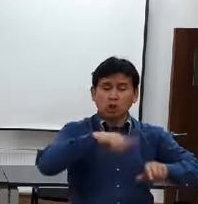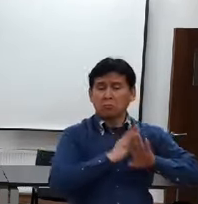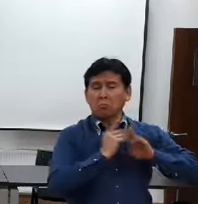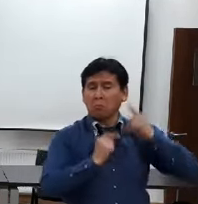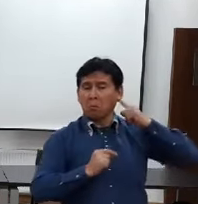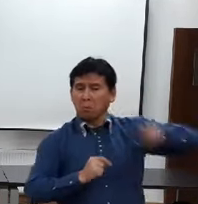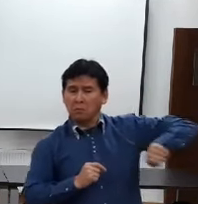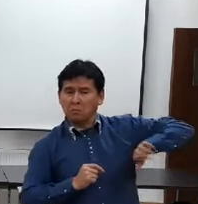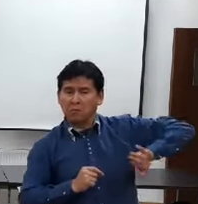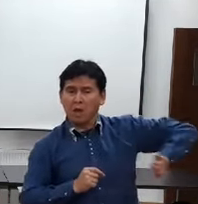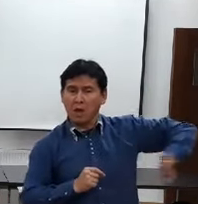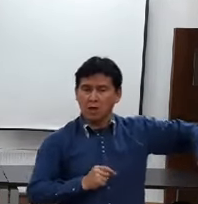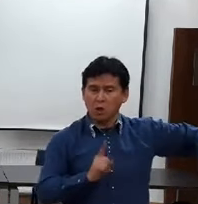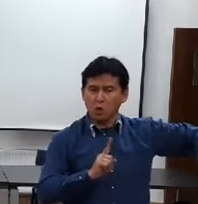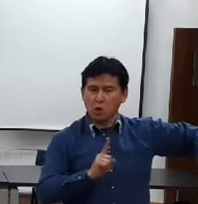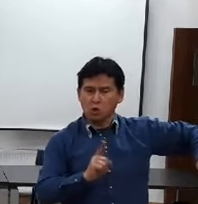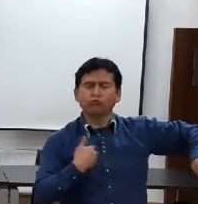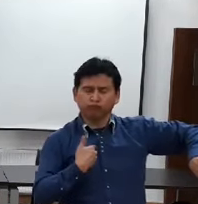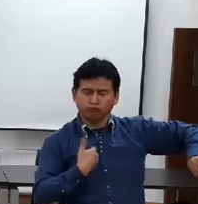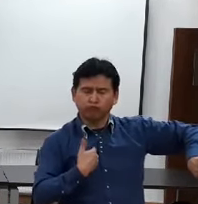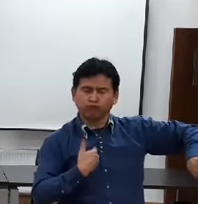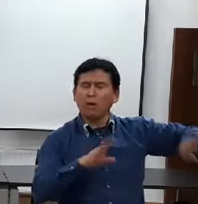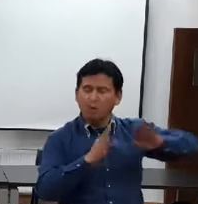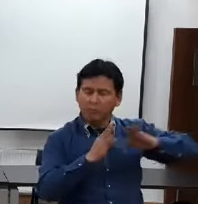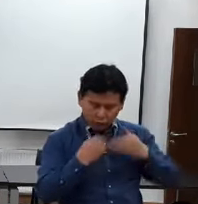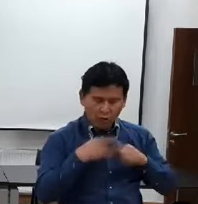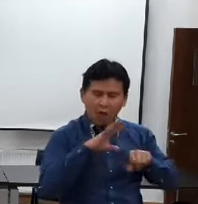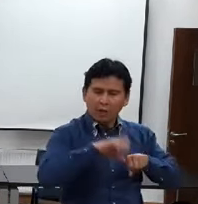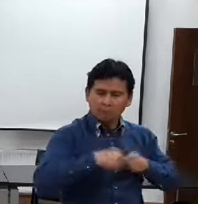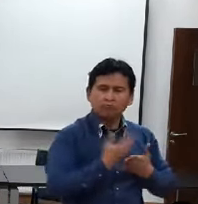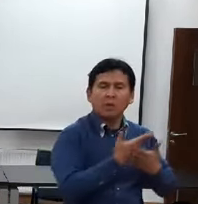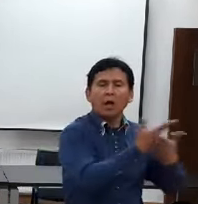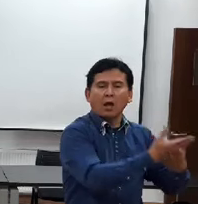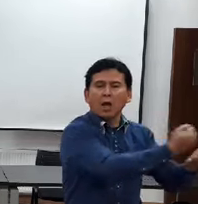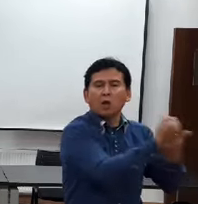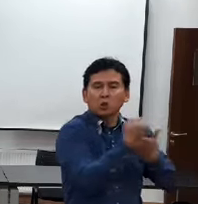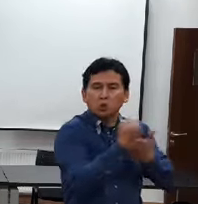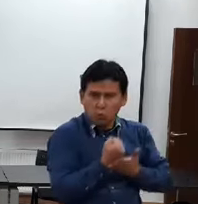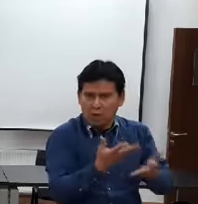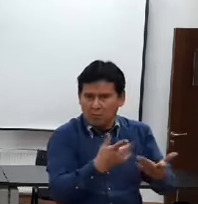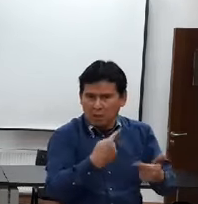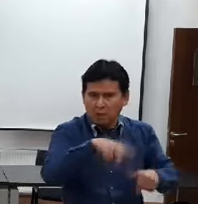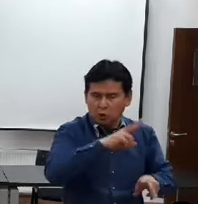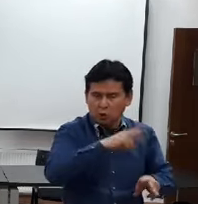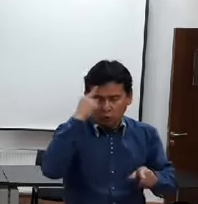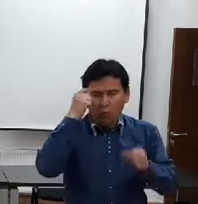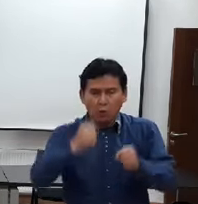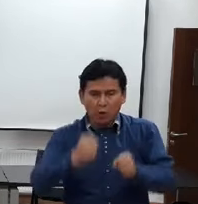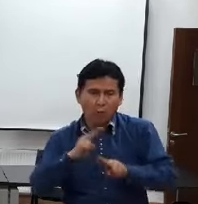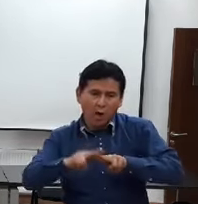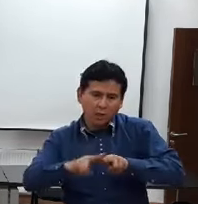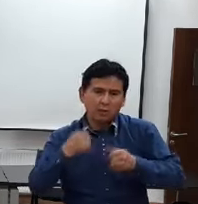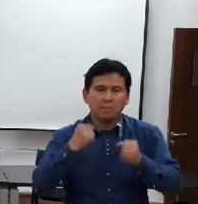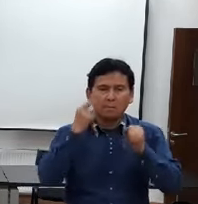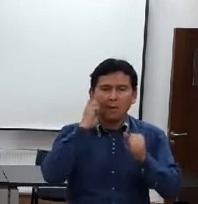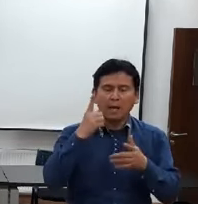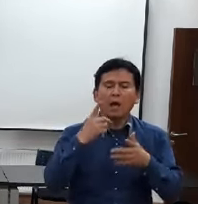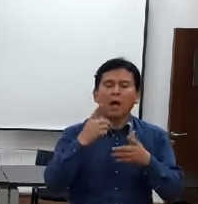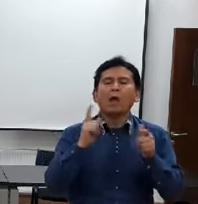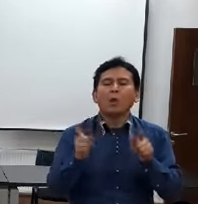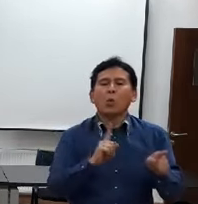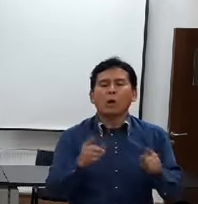en el sentido de ofrecer toda nuestra colaboración en la medida que sea necesario y dentro de lo que la prudencia determine para un